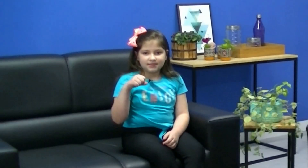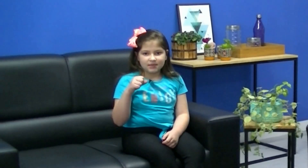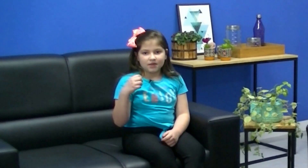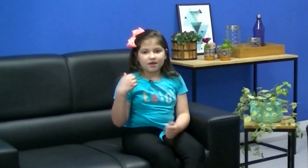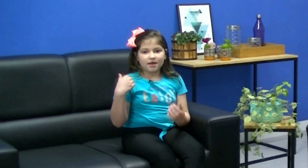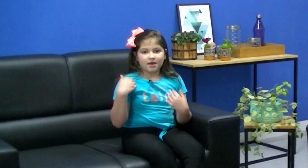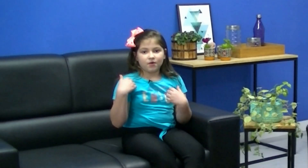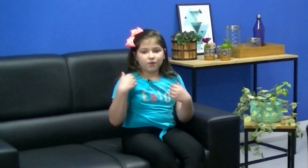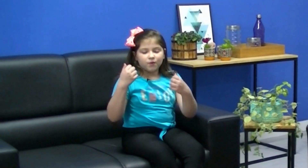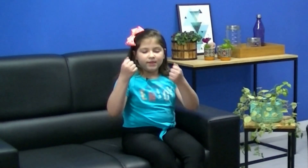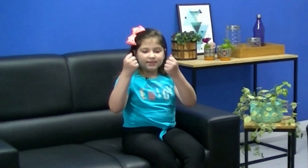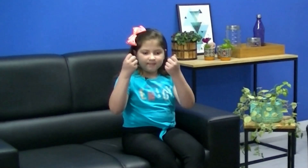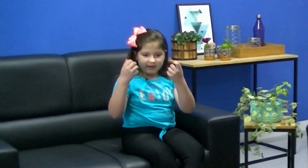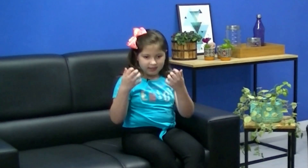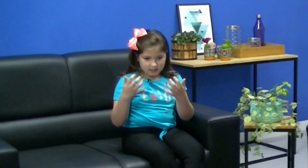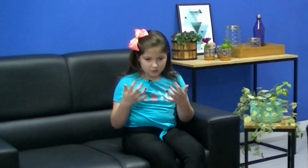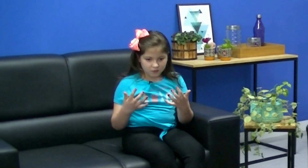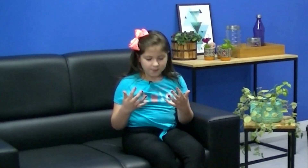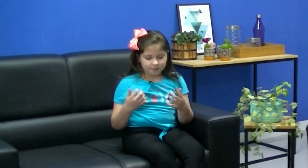Sim, eu explico